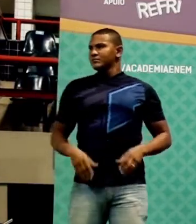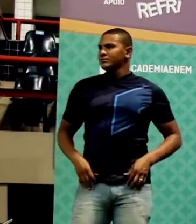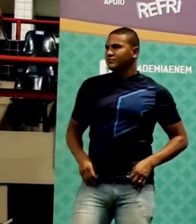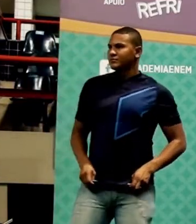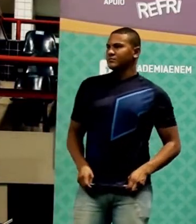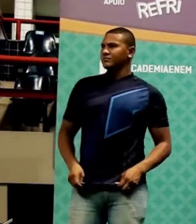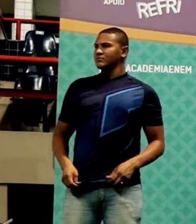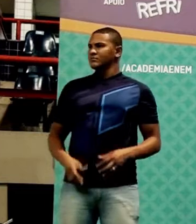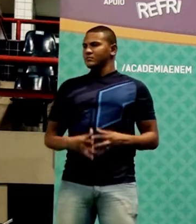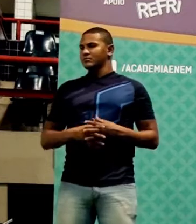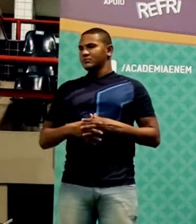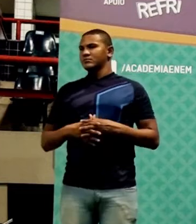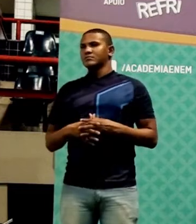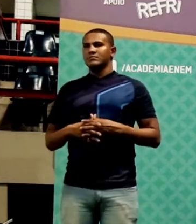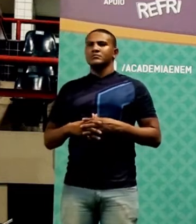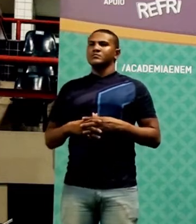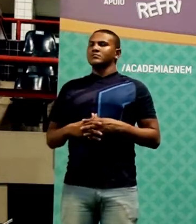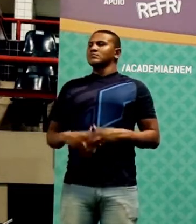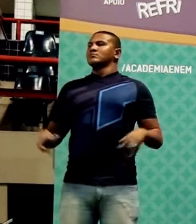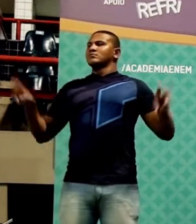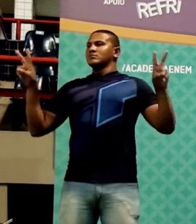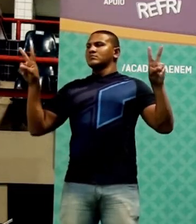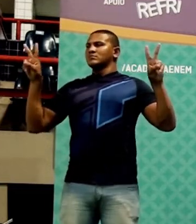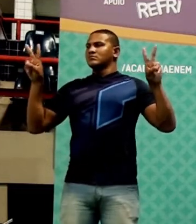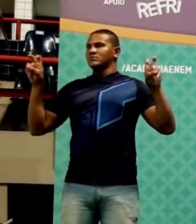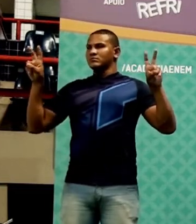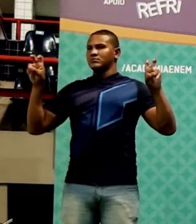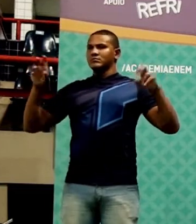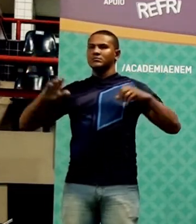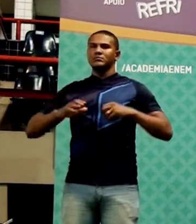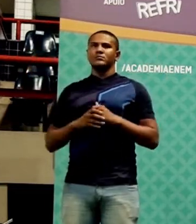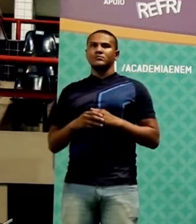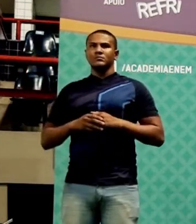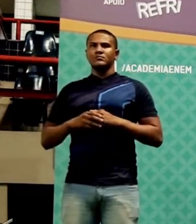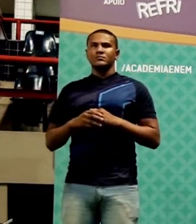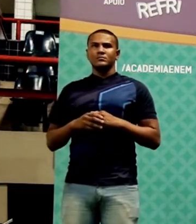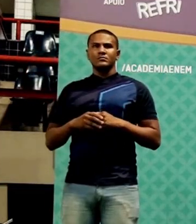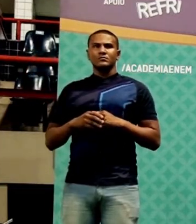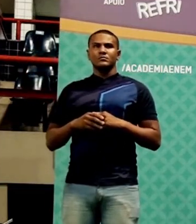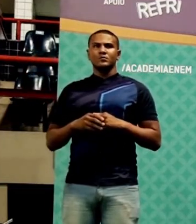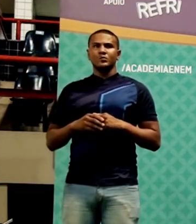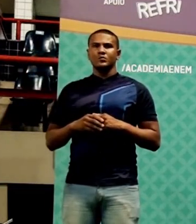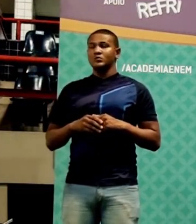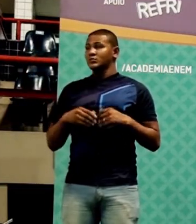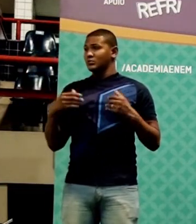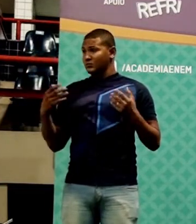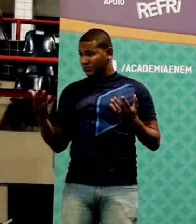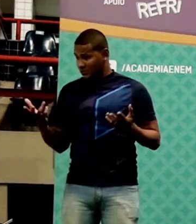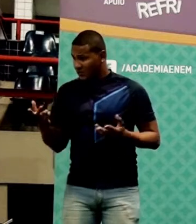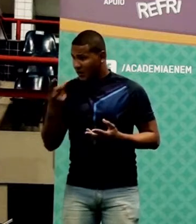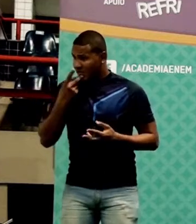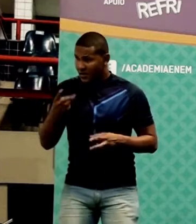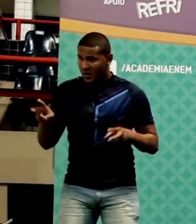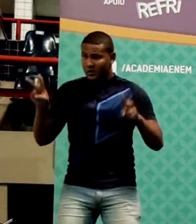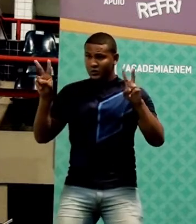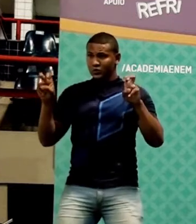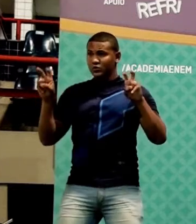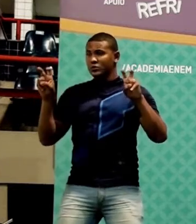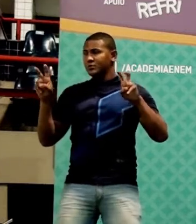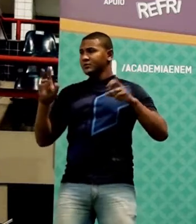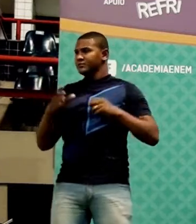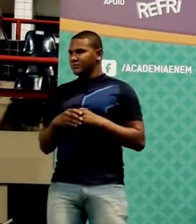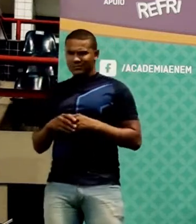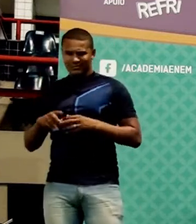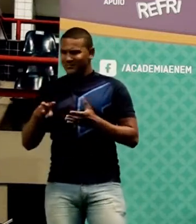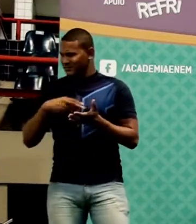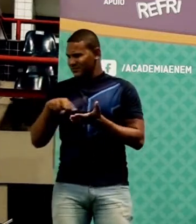Na abordagem dos autores, vamos ler o texto, né? O texto diz o seguinte: a dança moderna, vocês